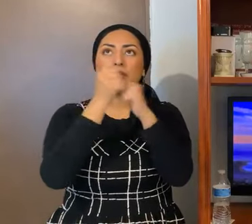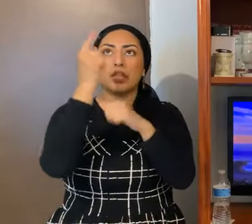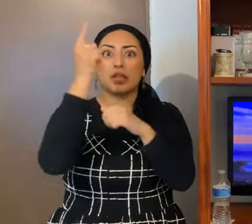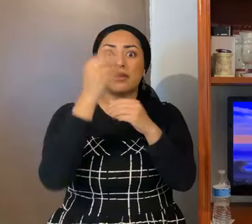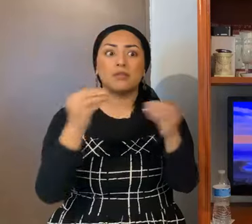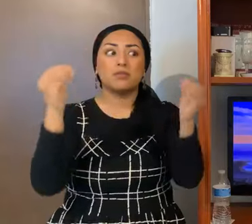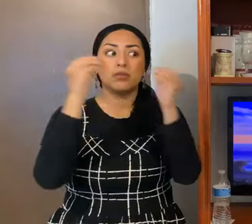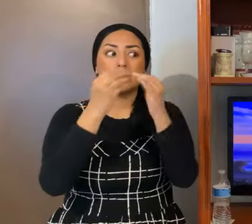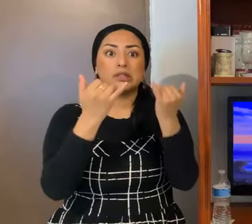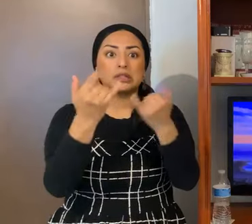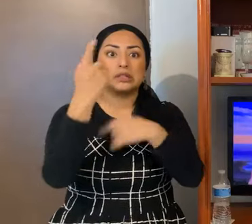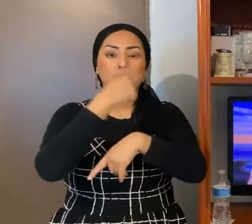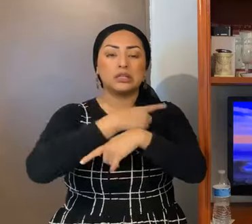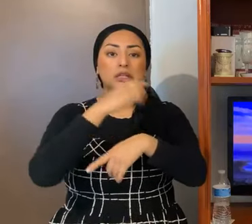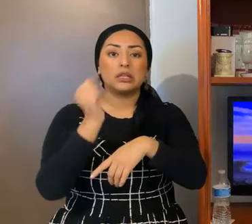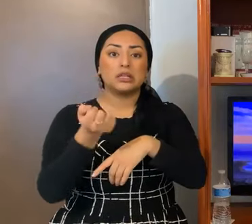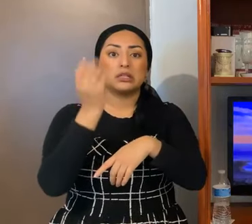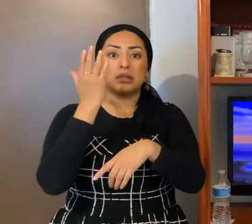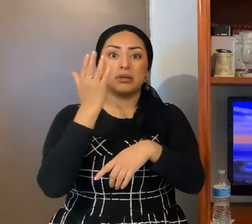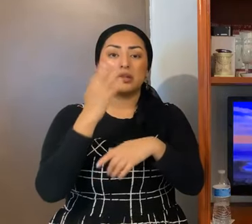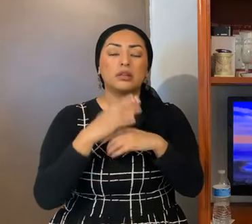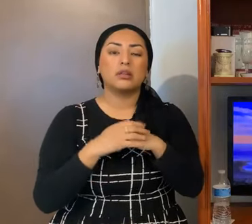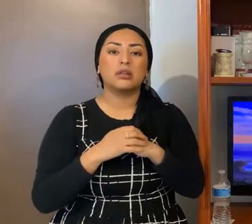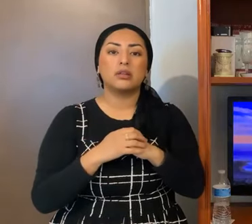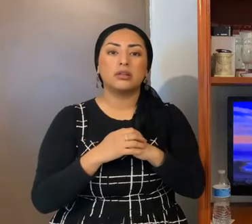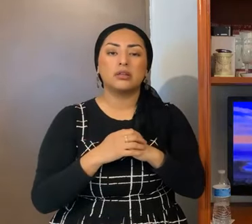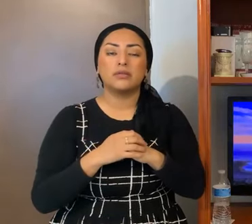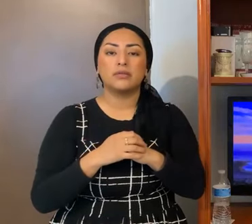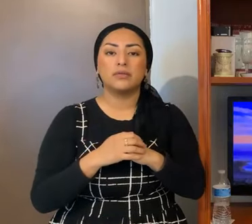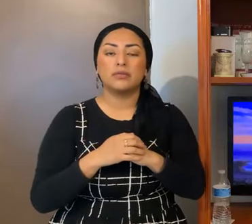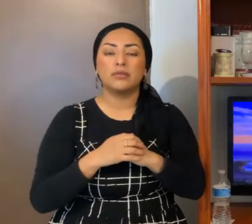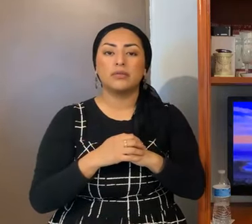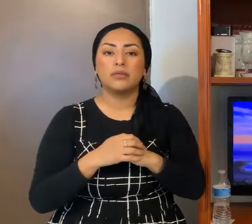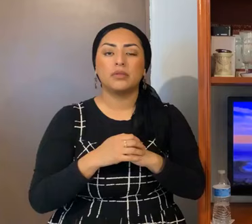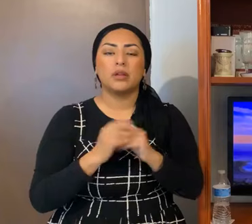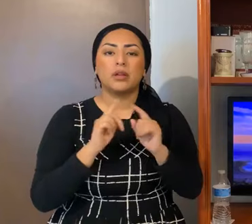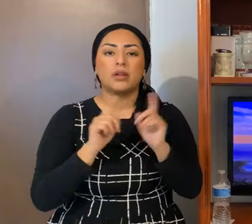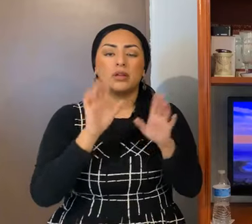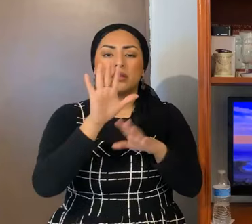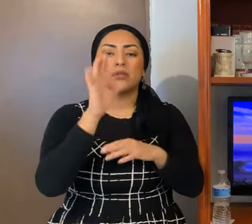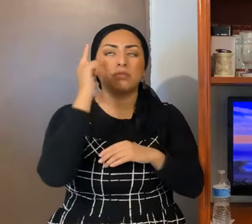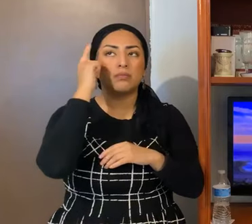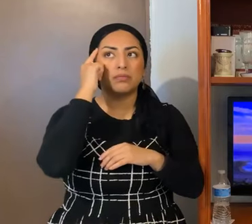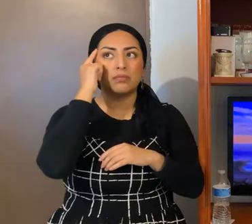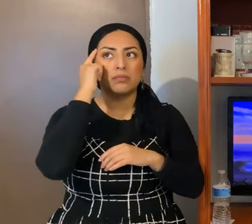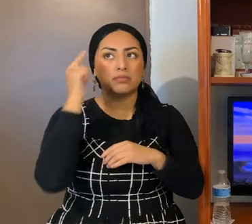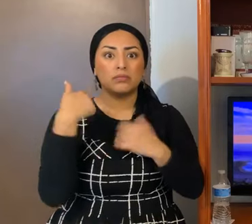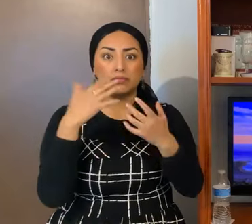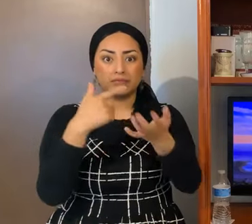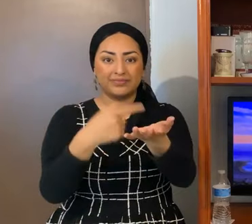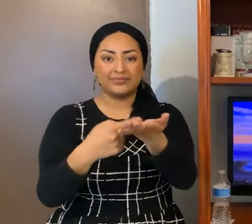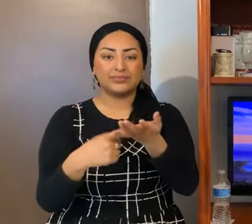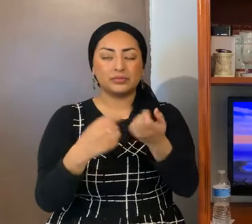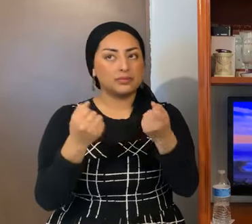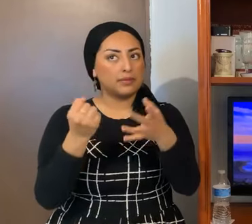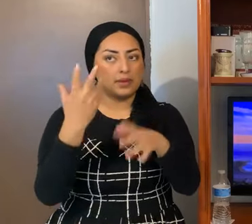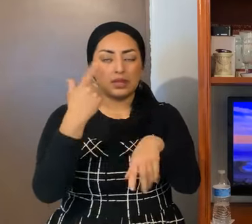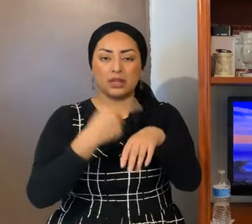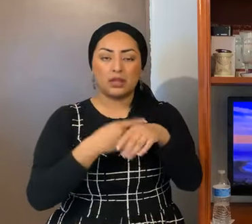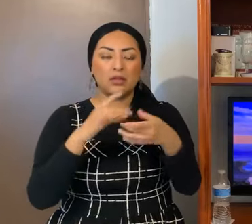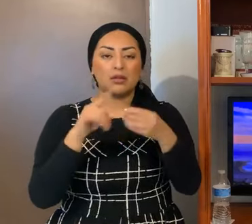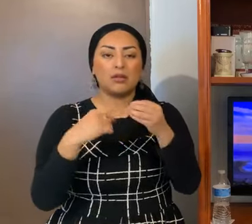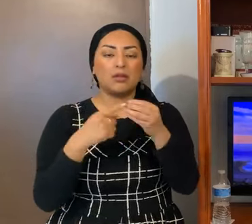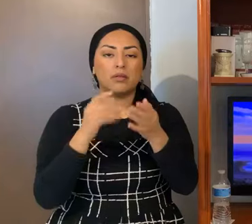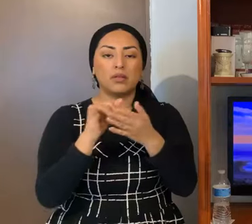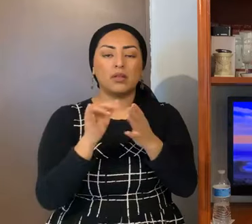Él, y más en estos días de Shabbat, de Shabbatón que vamos a guardar. Pero pensemos, amados, ya hemos platicado muchas veces acerca